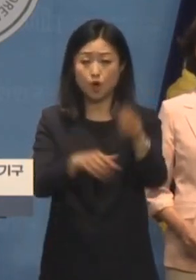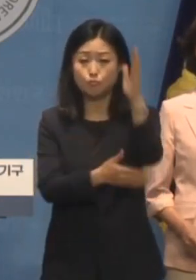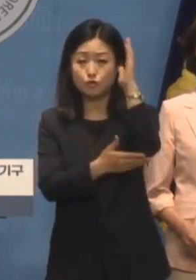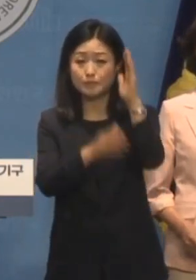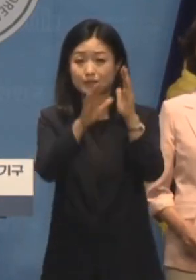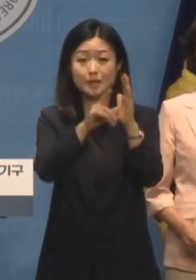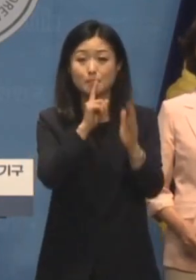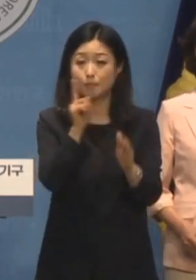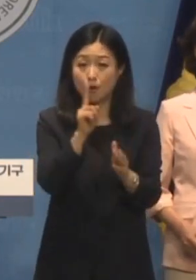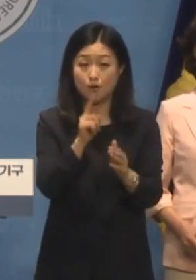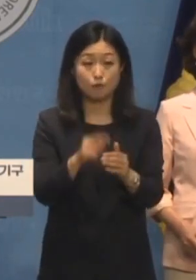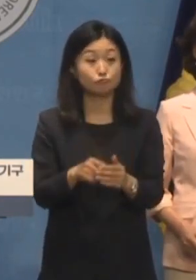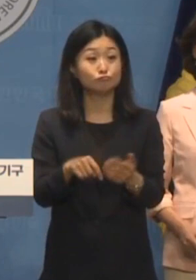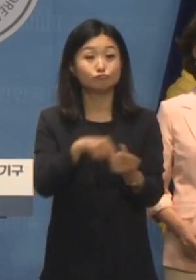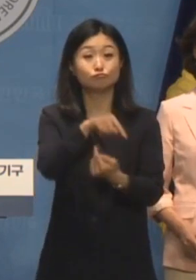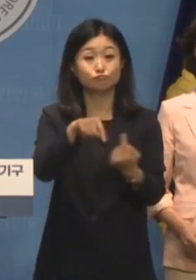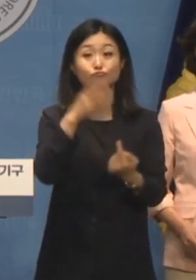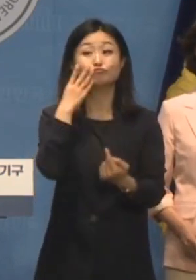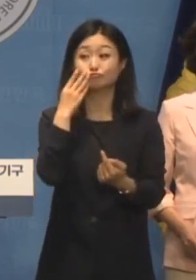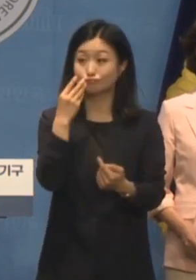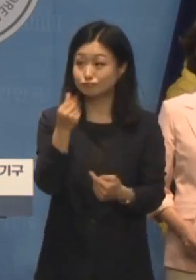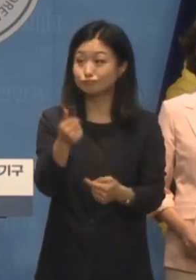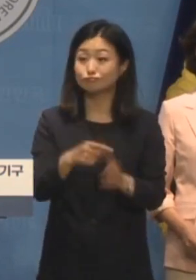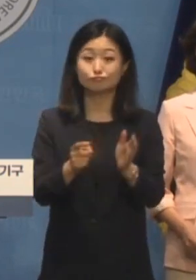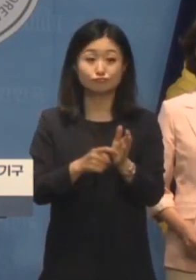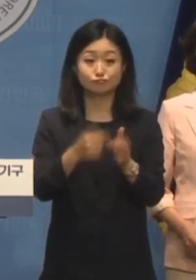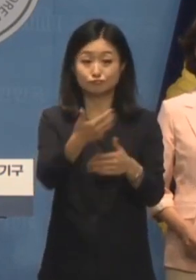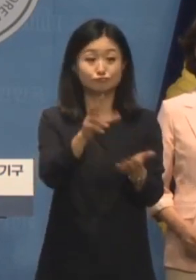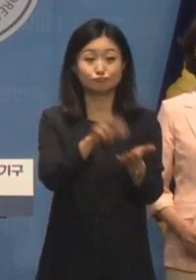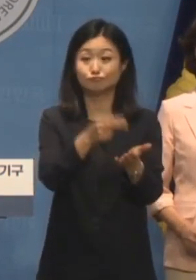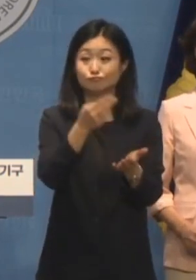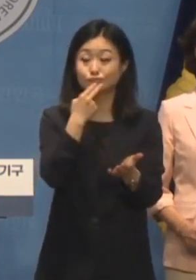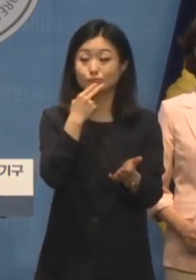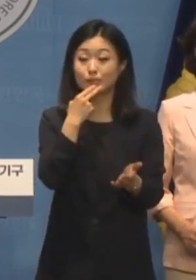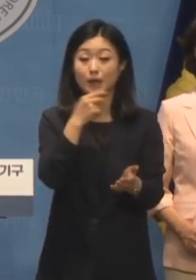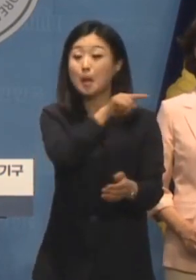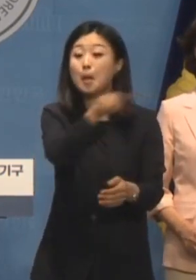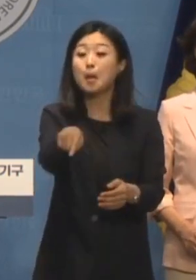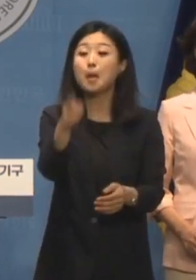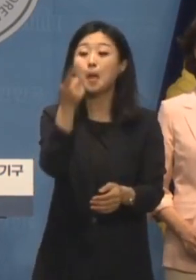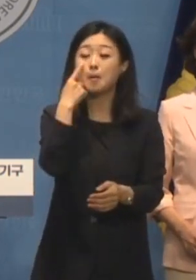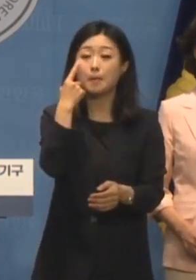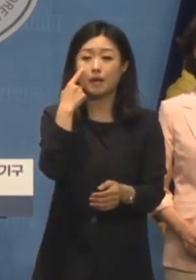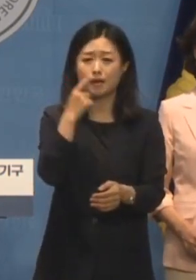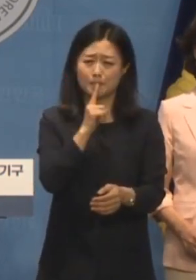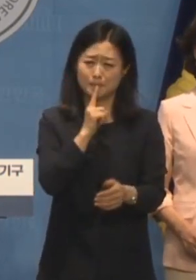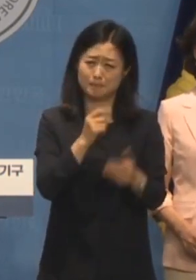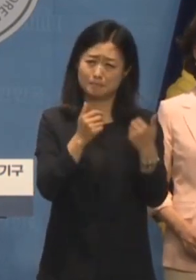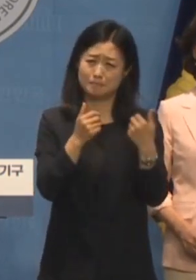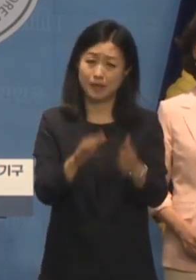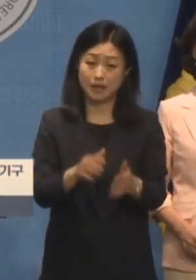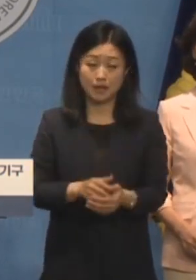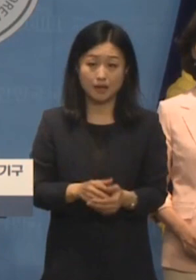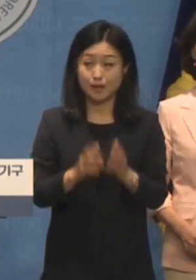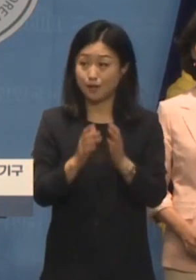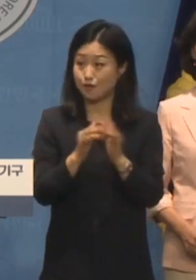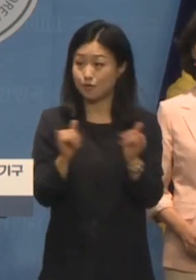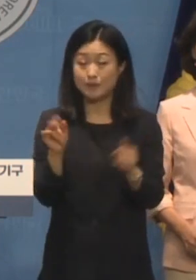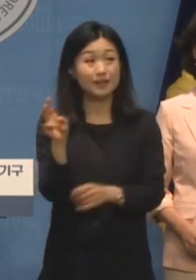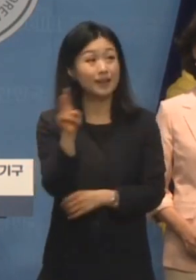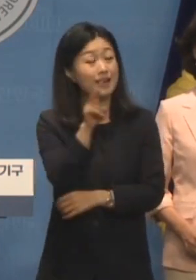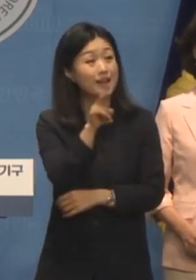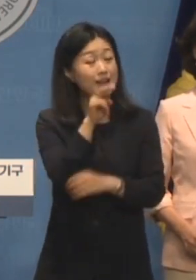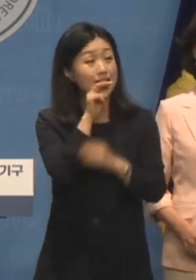통해 원활하게 가동되고 있다 의료 현장에 가보라고 말합니다이 장면을 접한 많은